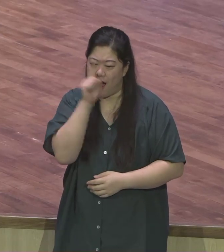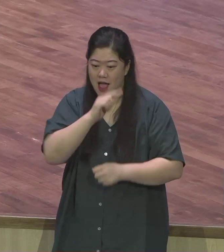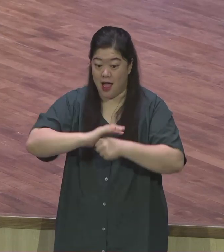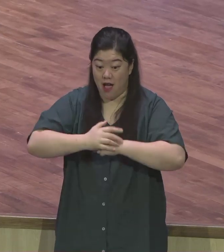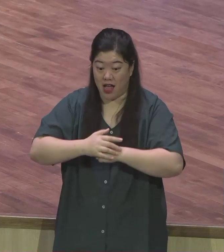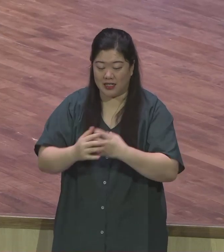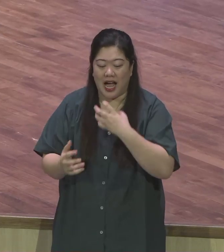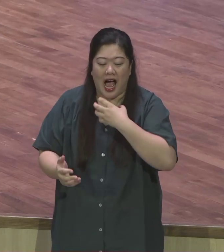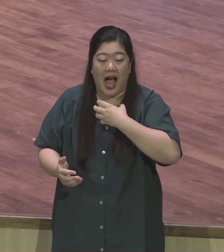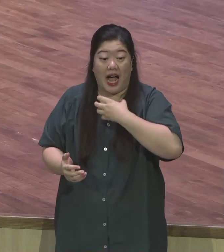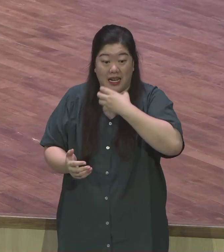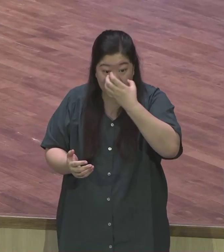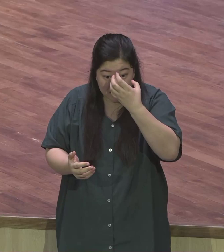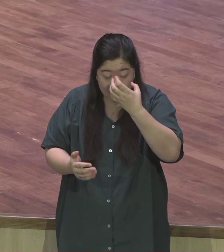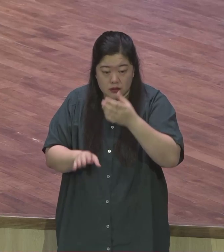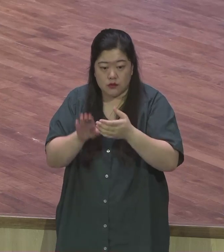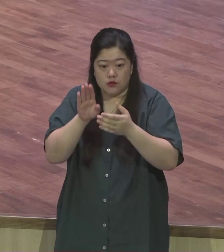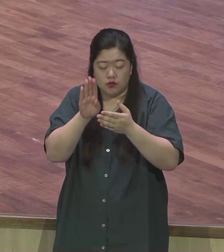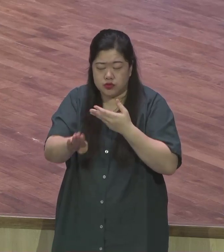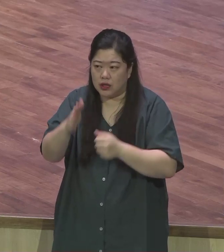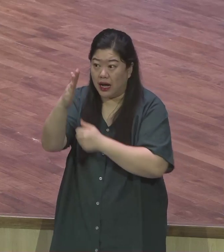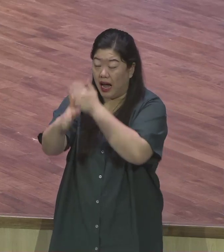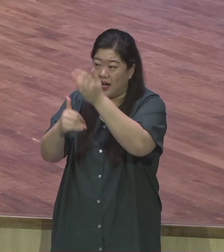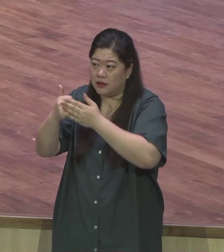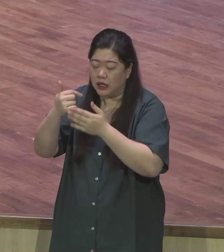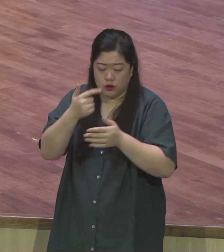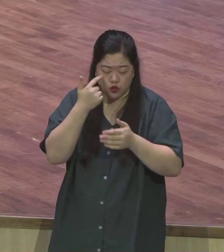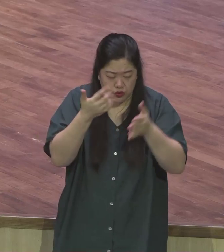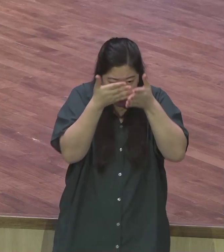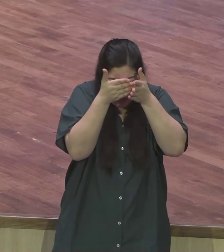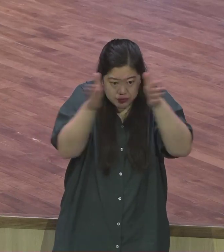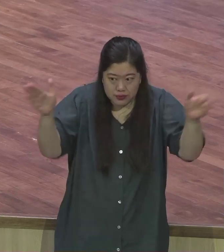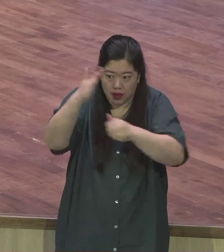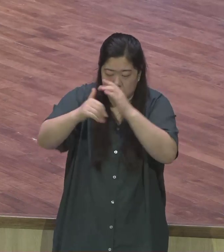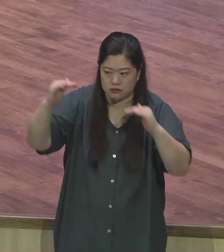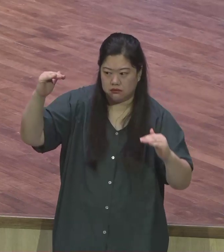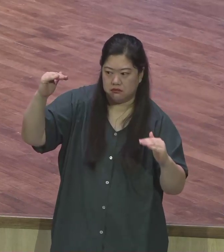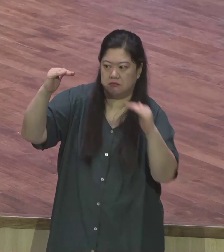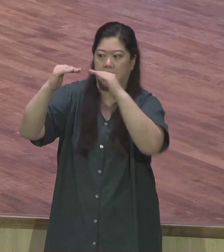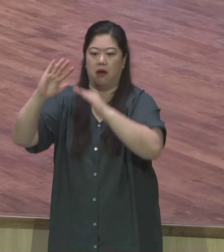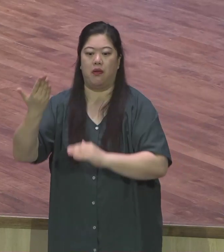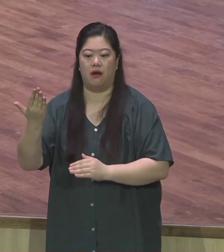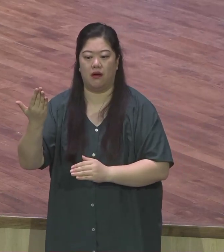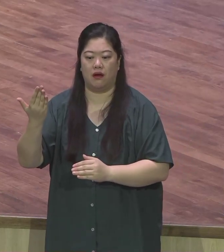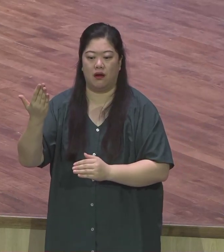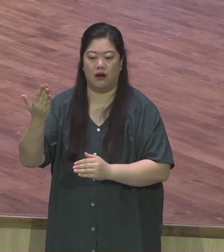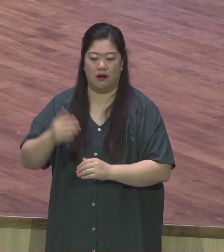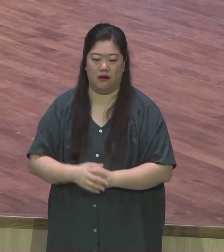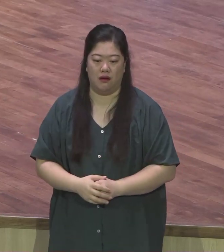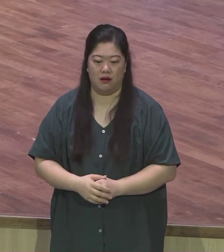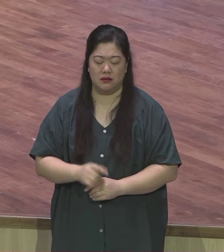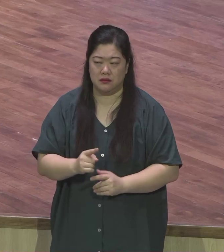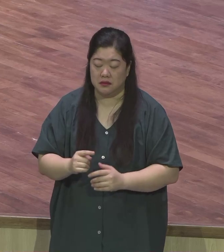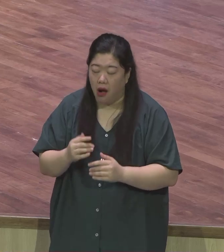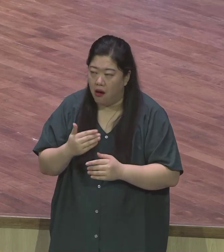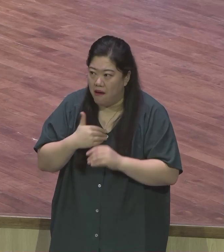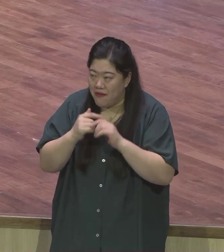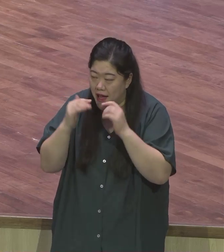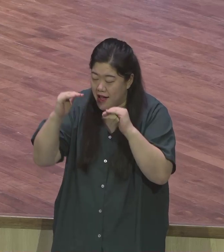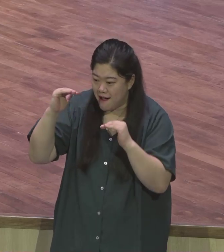누구처럼 하나님같이 된다라는 것입니다 선악을 알 줄 하나님이 아심입니다 자 하나님처럼 된다라고 머리를